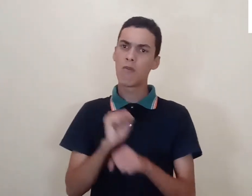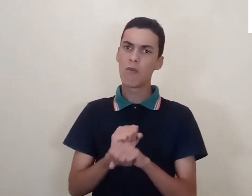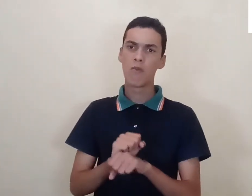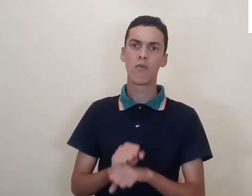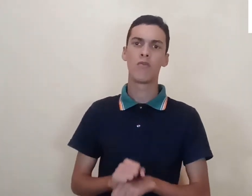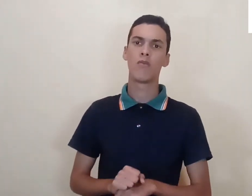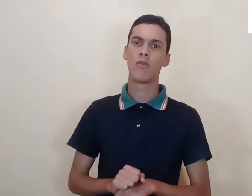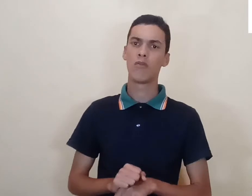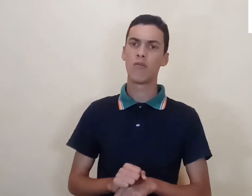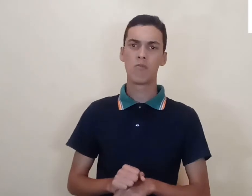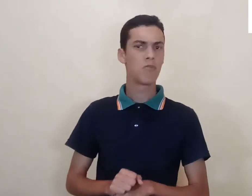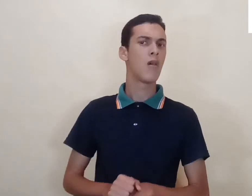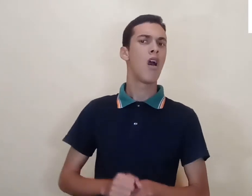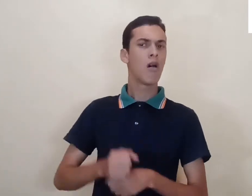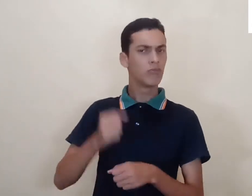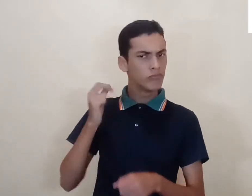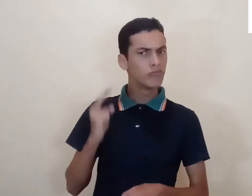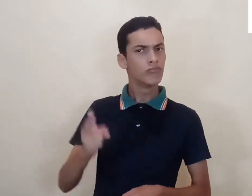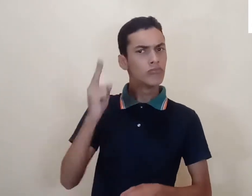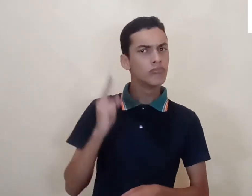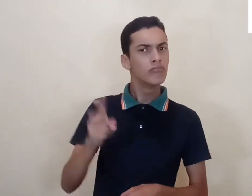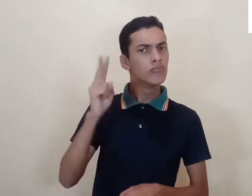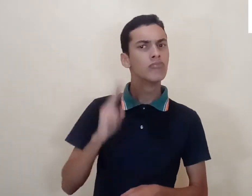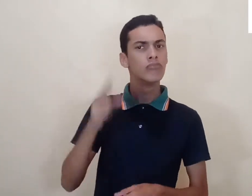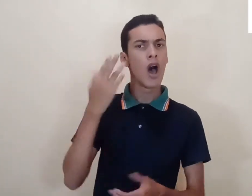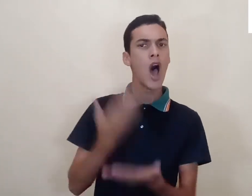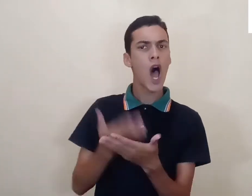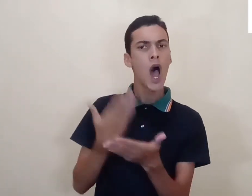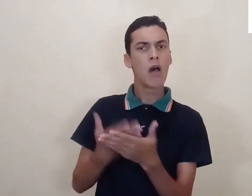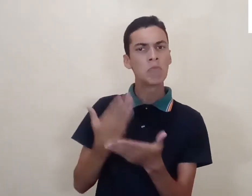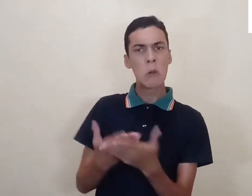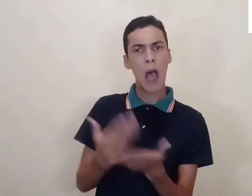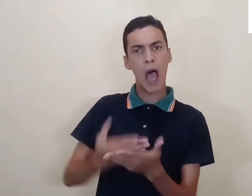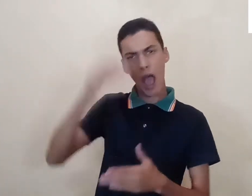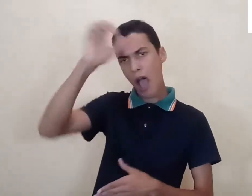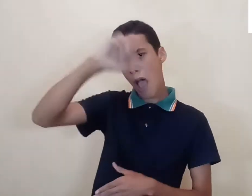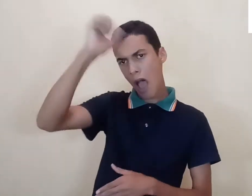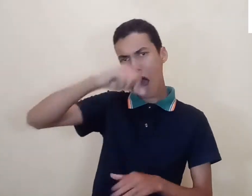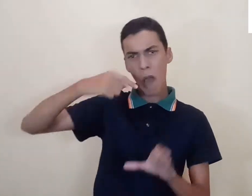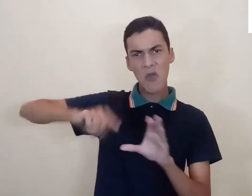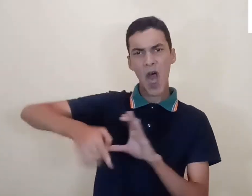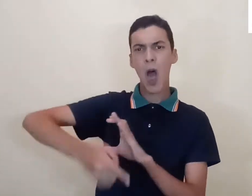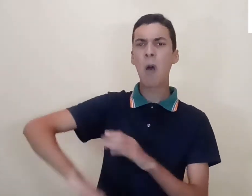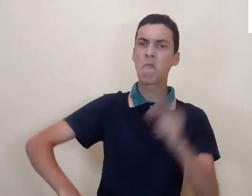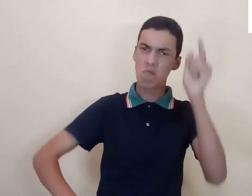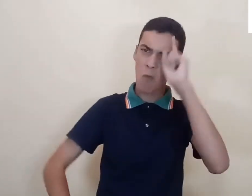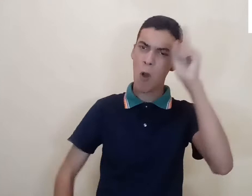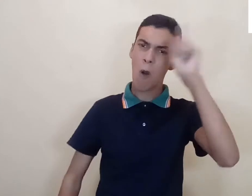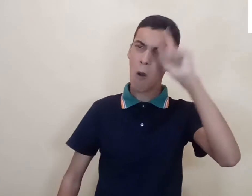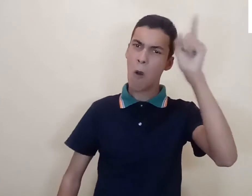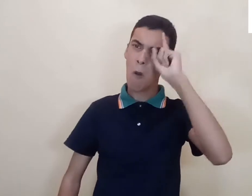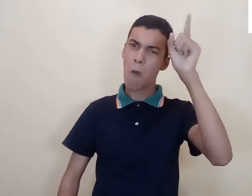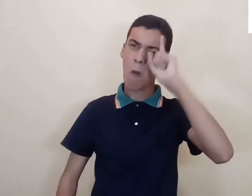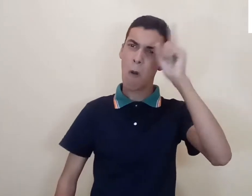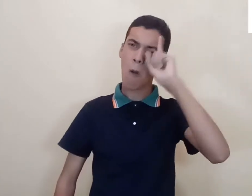aprender Libras para mim. Eu não consigo de jeito nenhum. Você precisa parar com esse pensamento